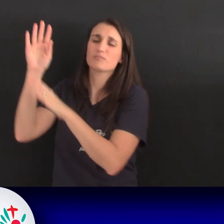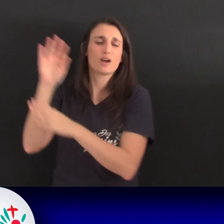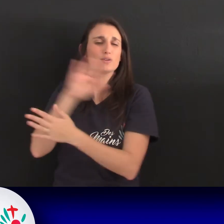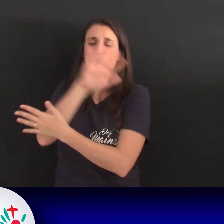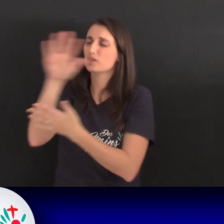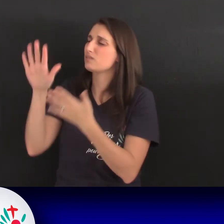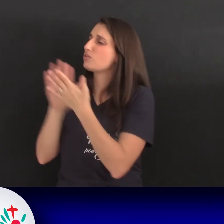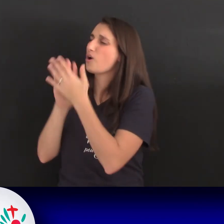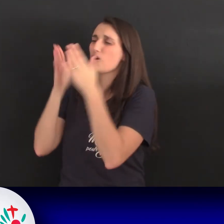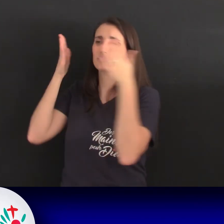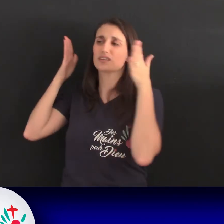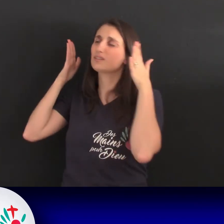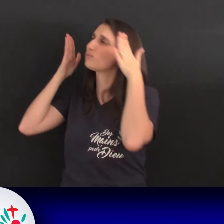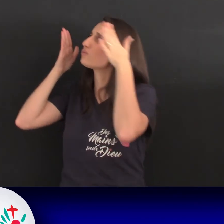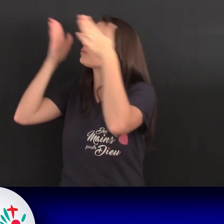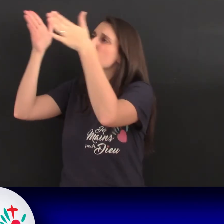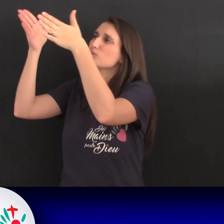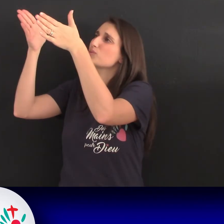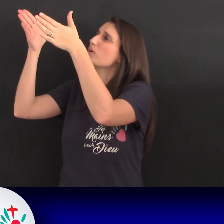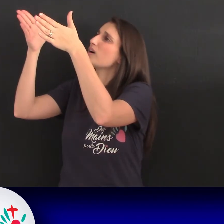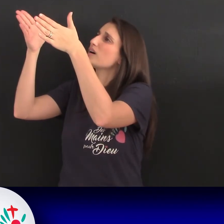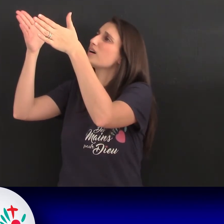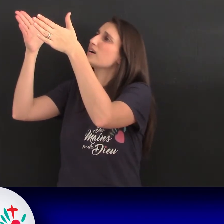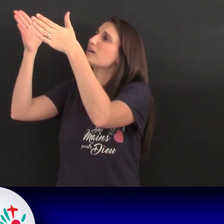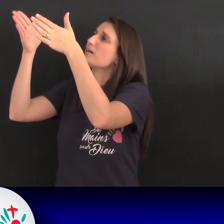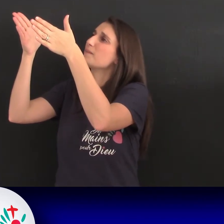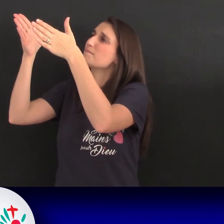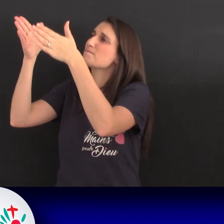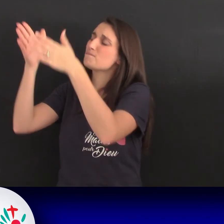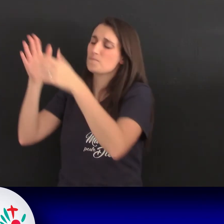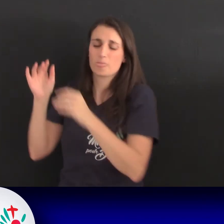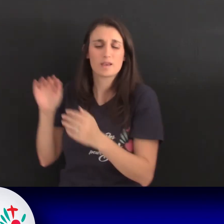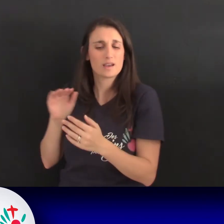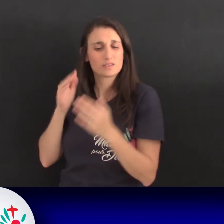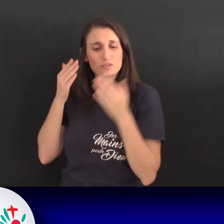louange. Tout est centré sur toi,